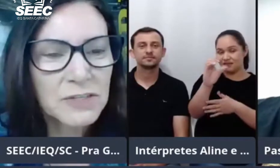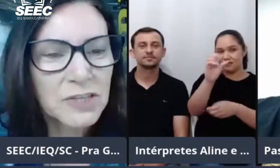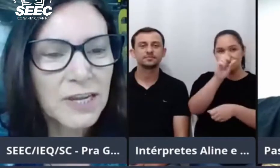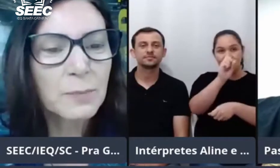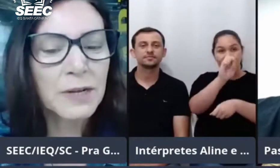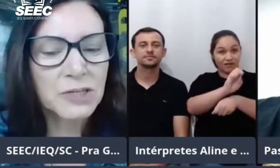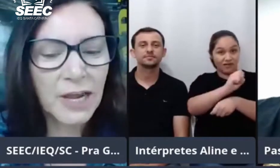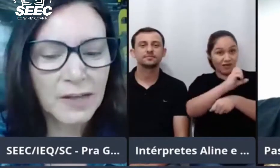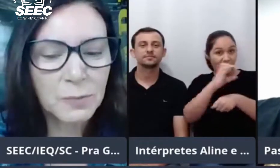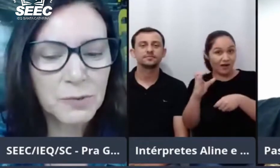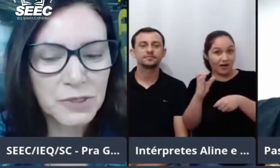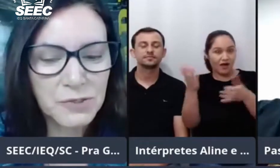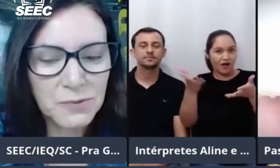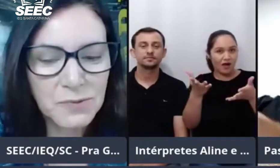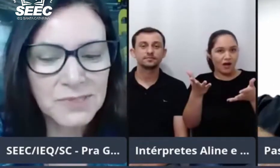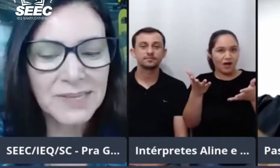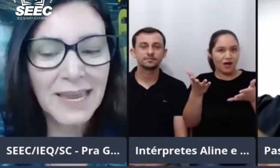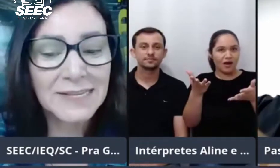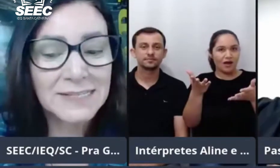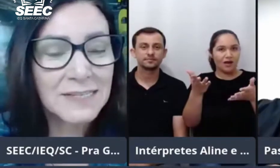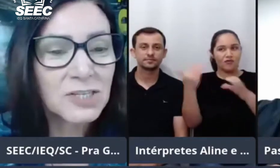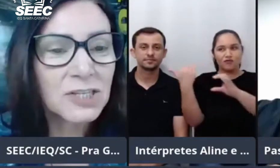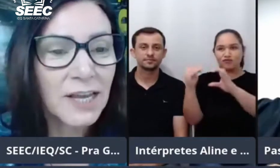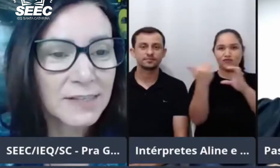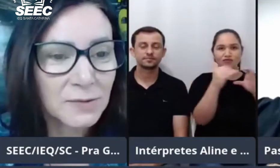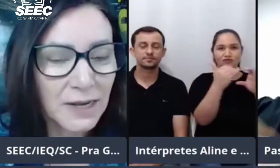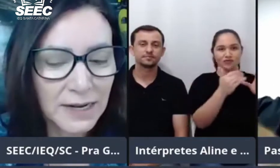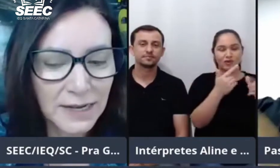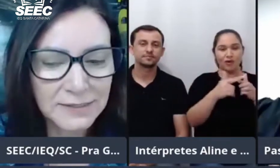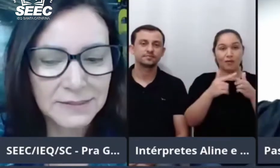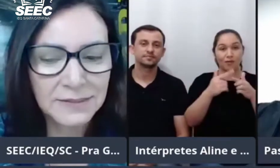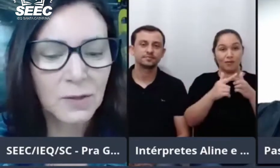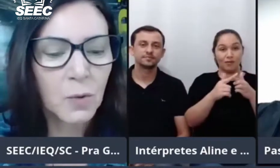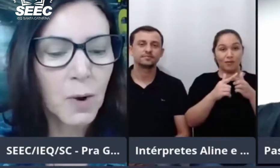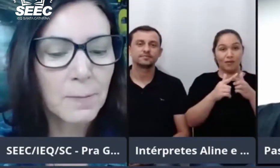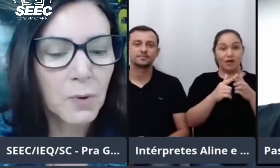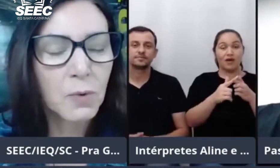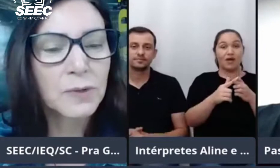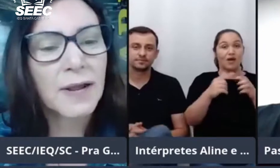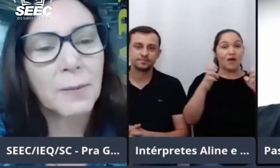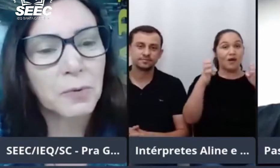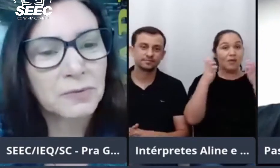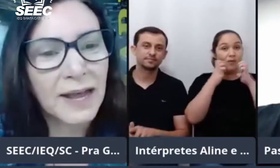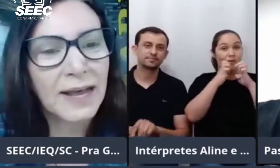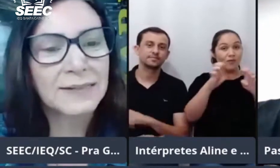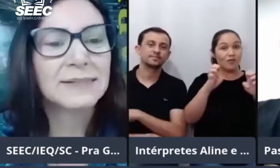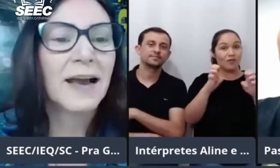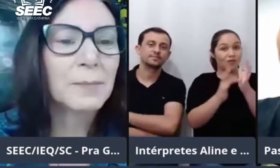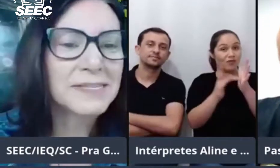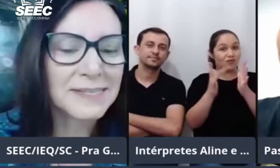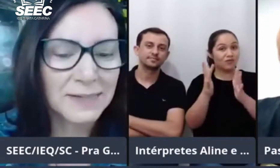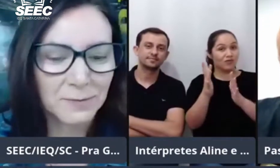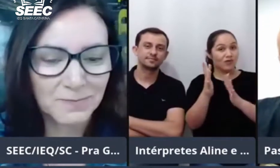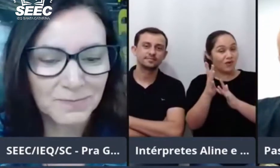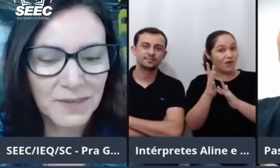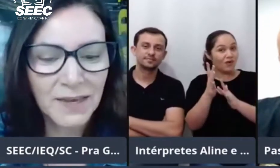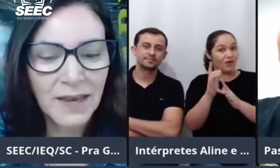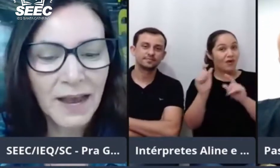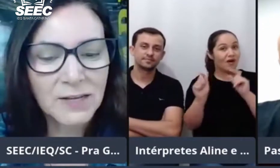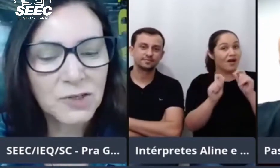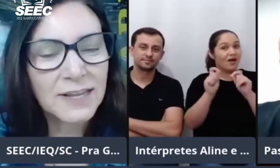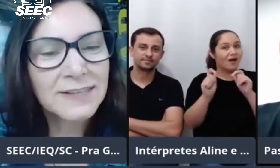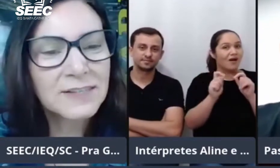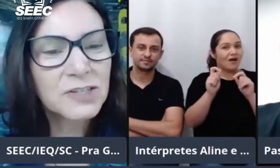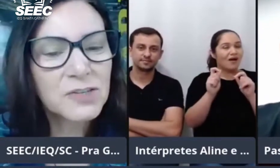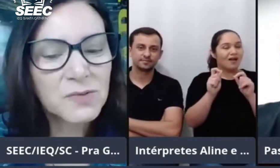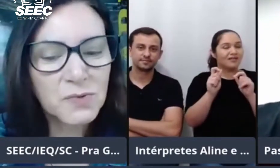do Evangelho praticado por Jesus é a santidade no caráter, o amor, a bondade, a mansidão.